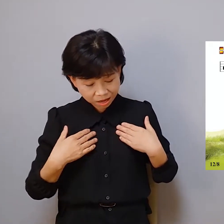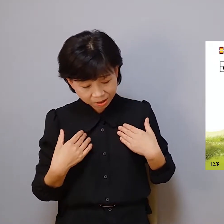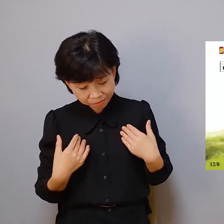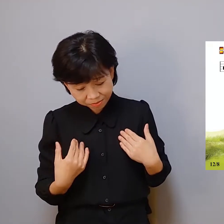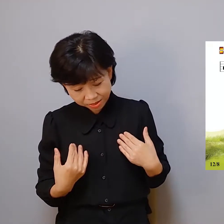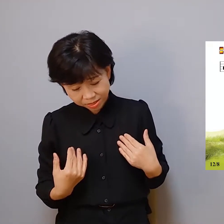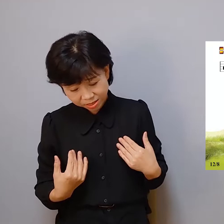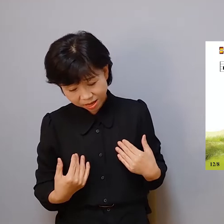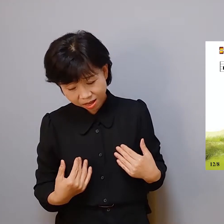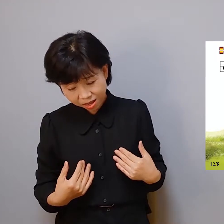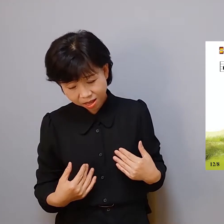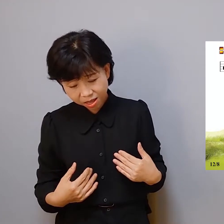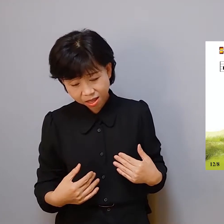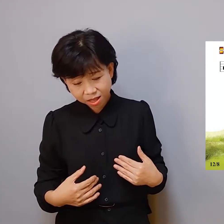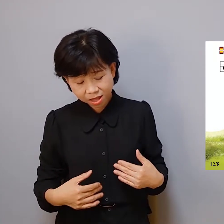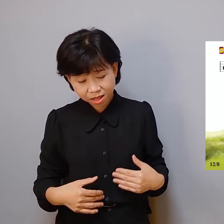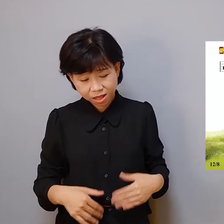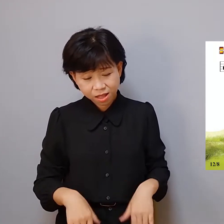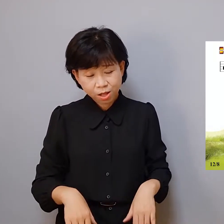연약합니다.